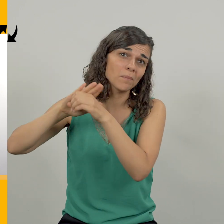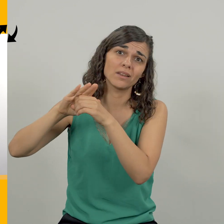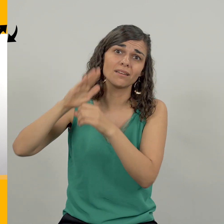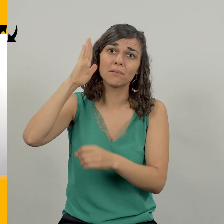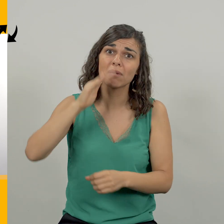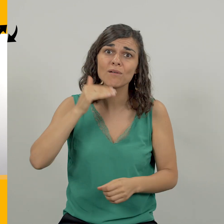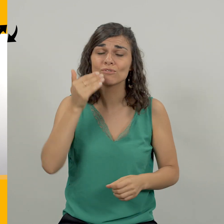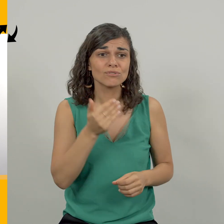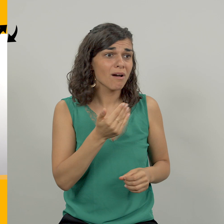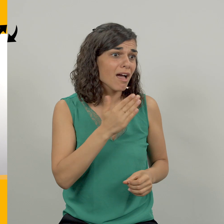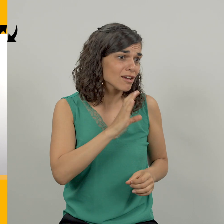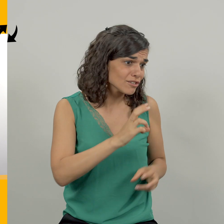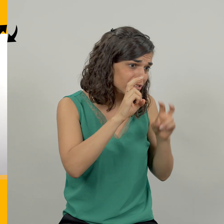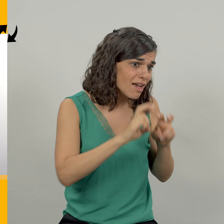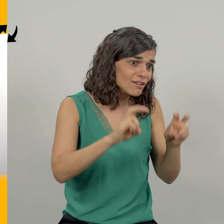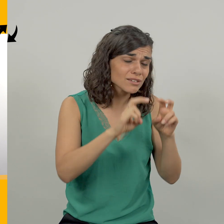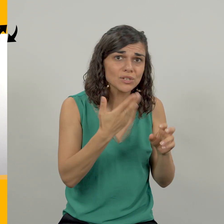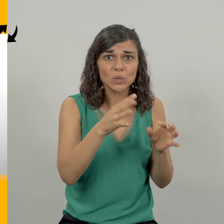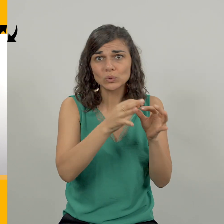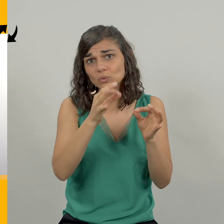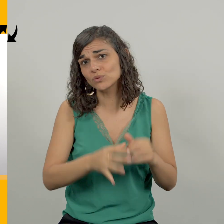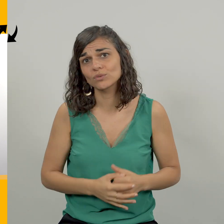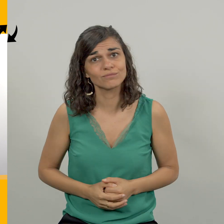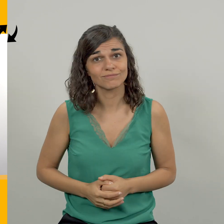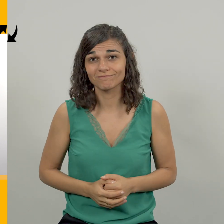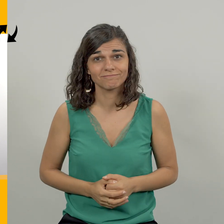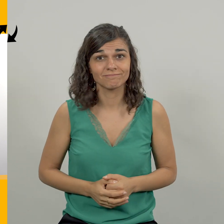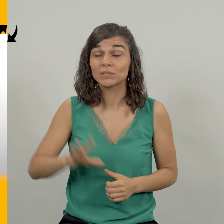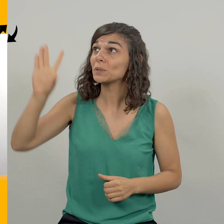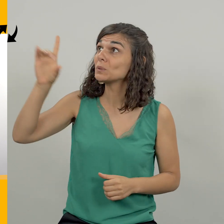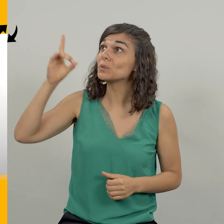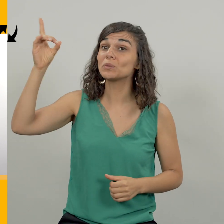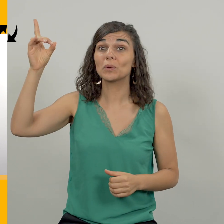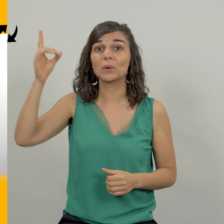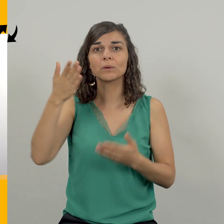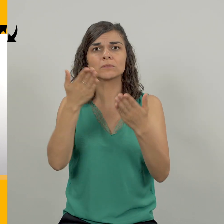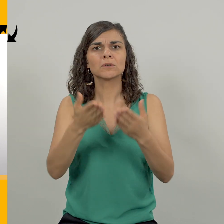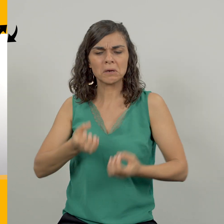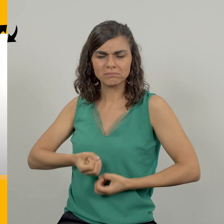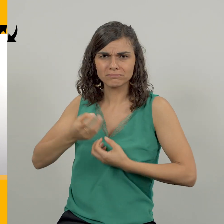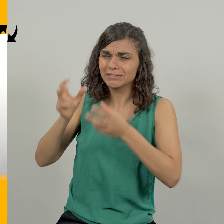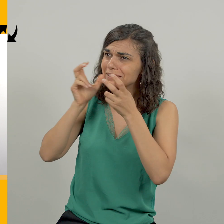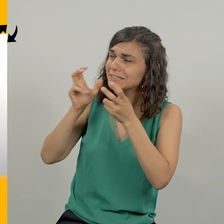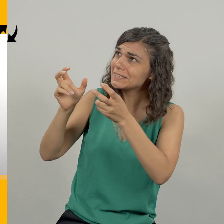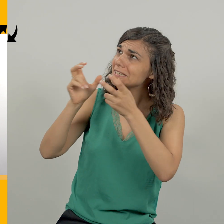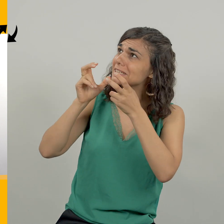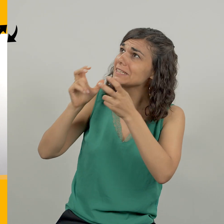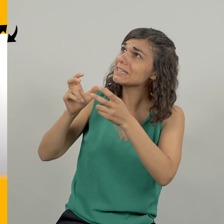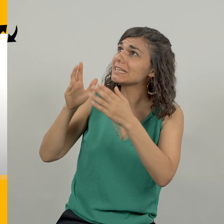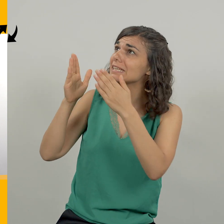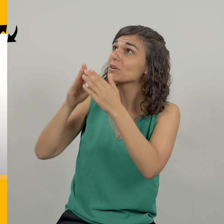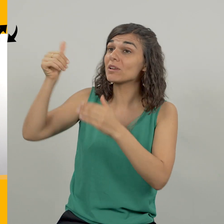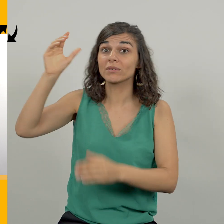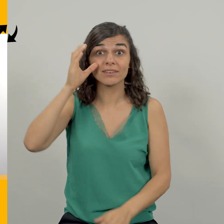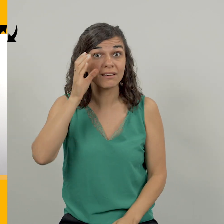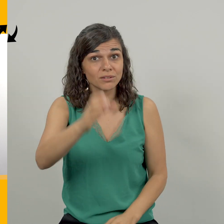besoin d'aller chercher ailleurs. Notre Dieu entend vos requêtes, vos cris, vos paroles. Il est tout